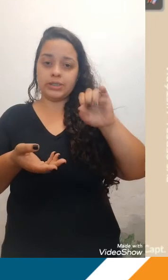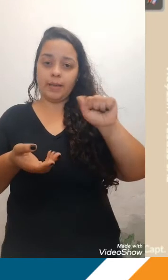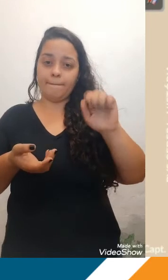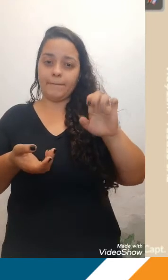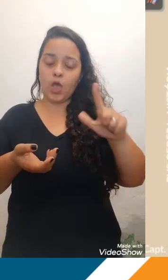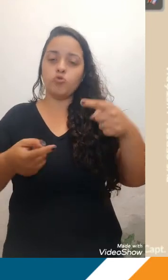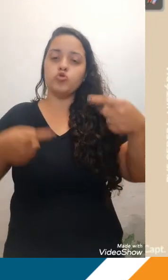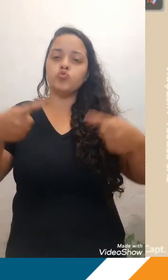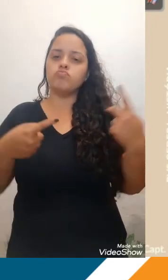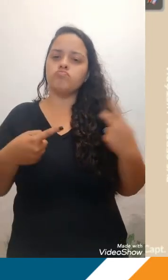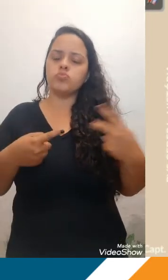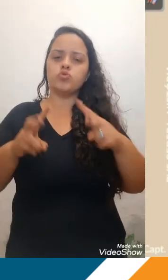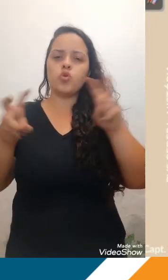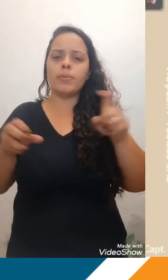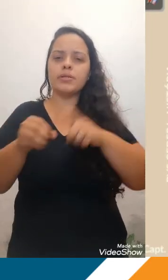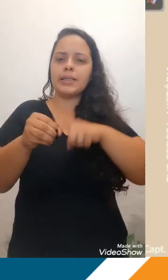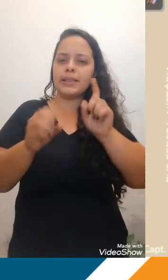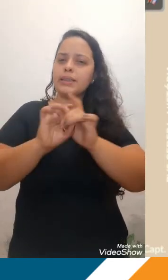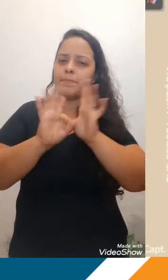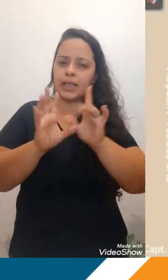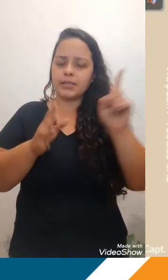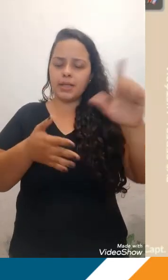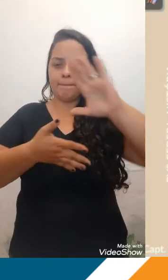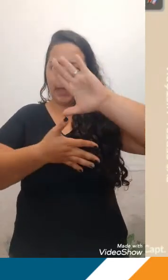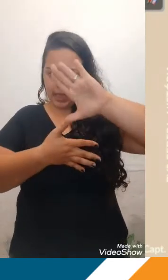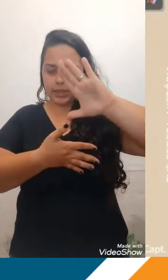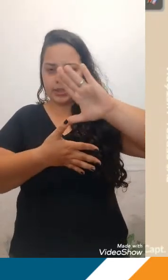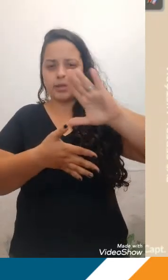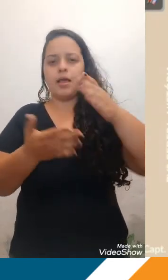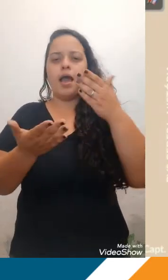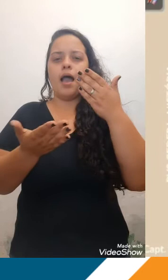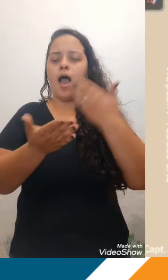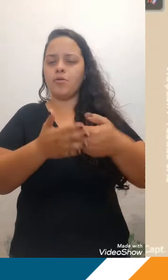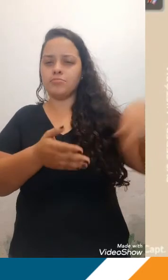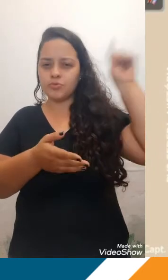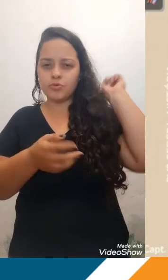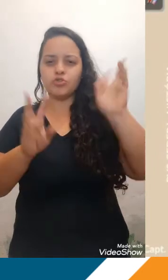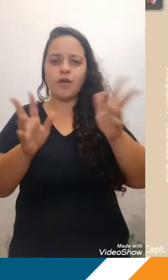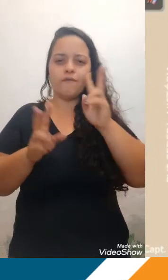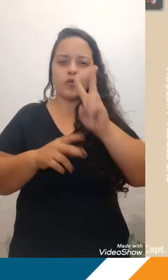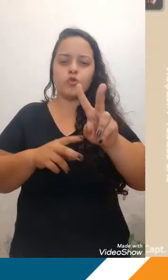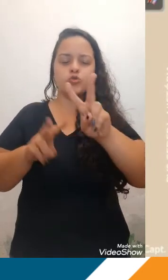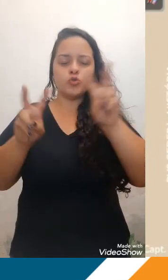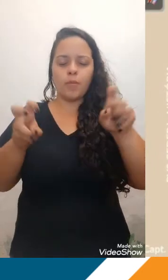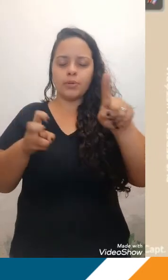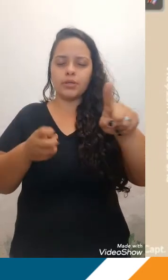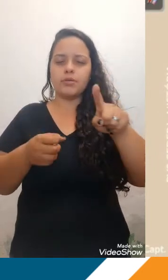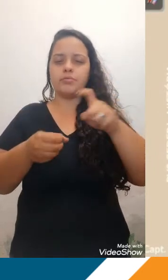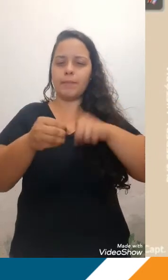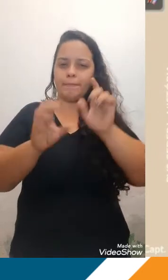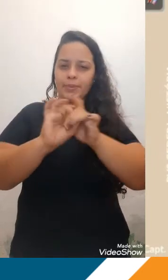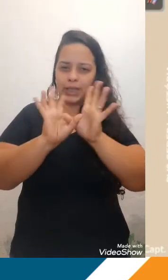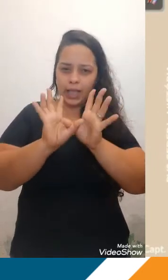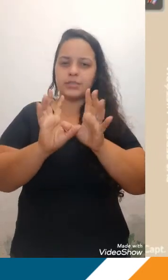aqui para discutir com vocês sobre as independências na América. Na aula anterior vocês viram sobre a independência das 13 colônias,